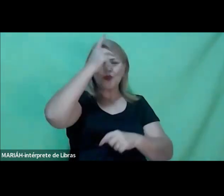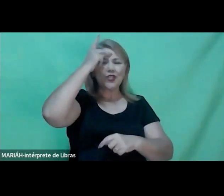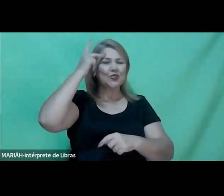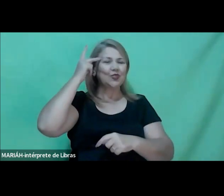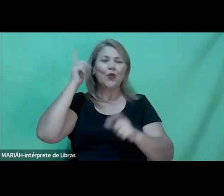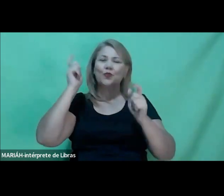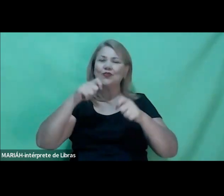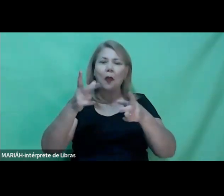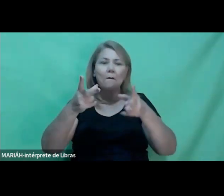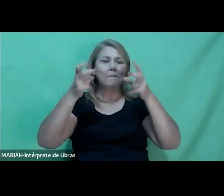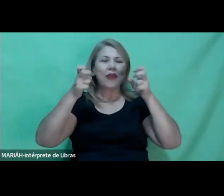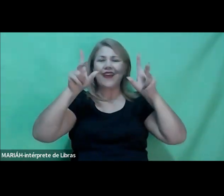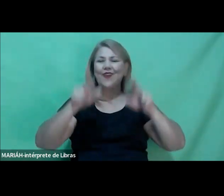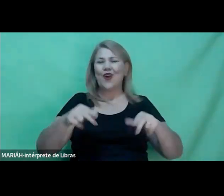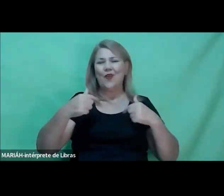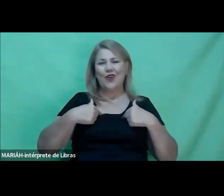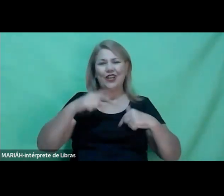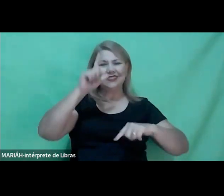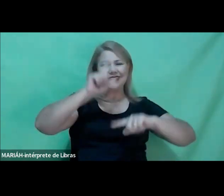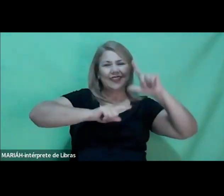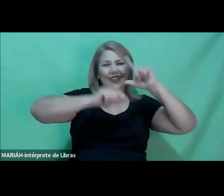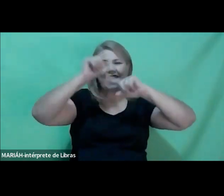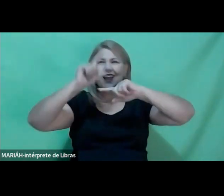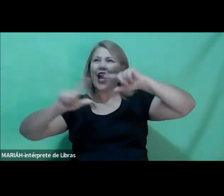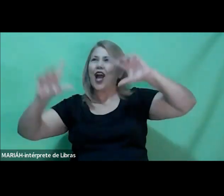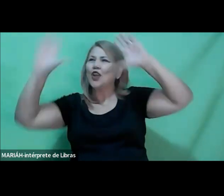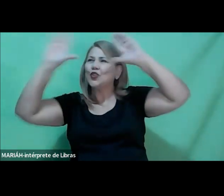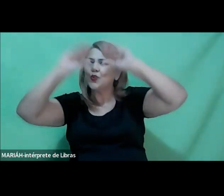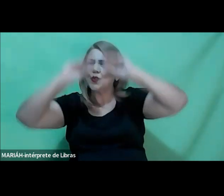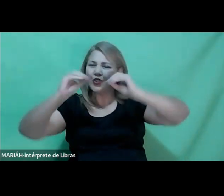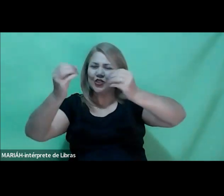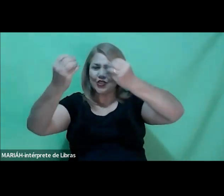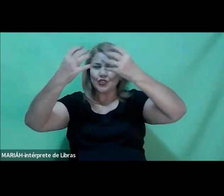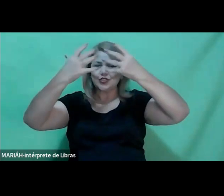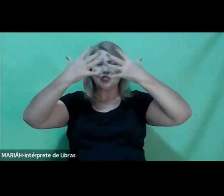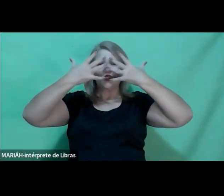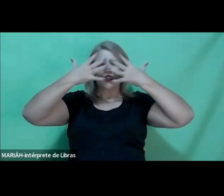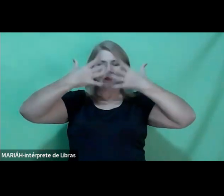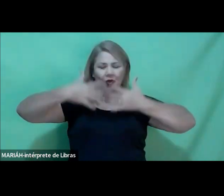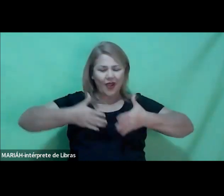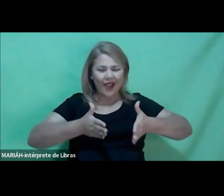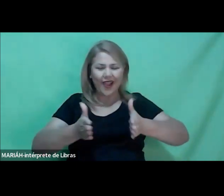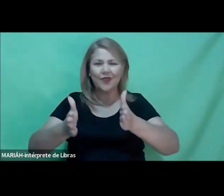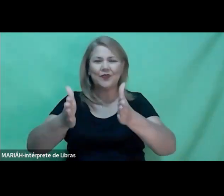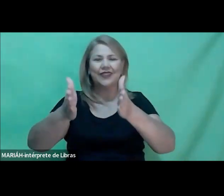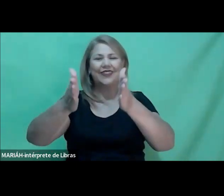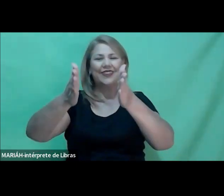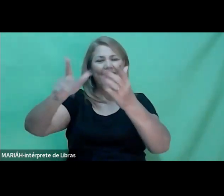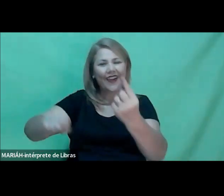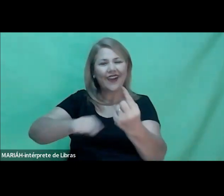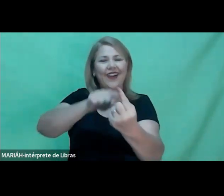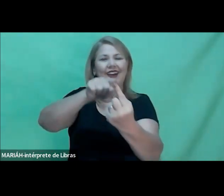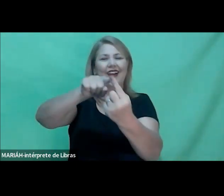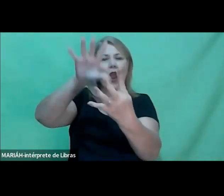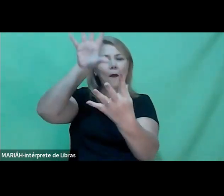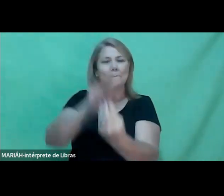iluminan mi camino la luz que mi destino nunca apagará y hay una segunda estrofa que no me